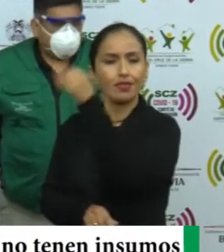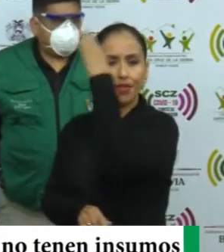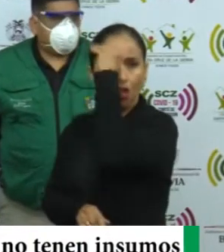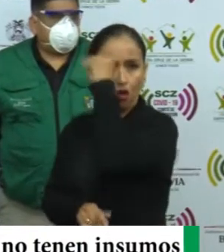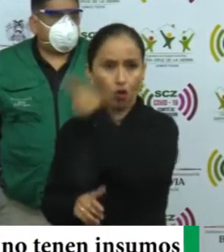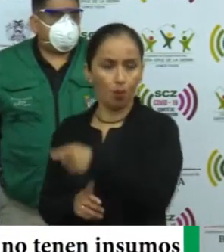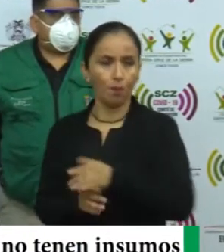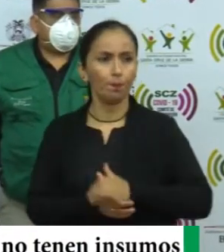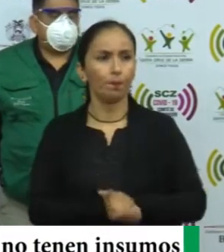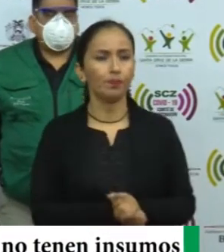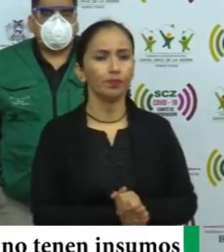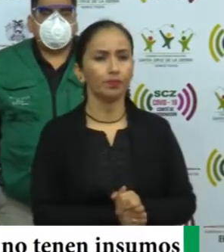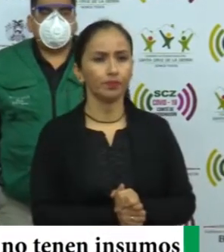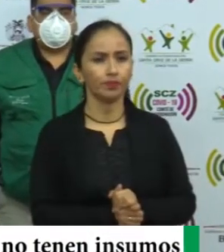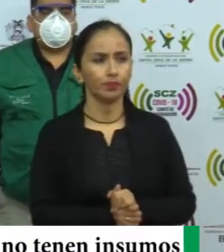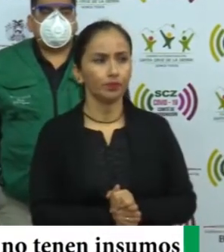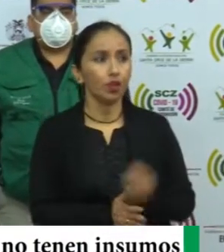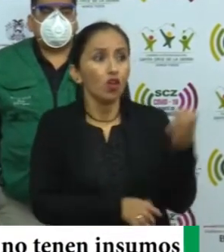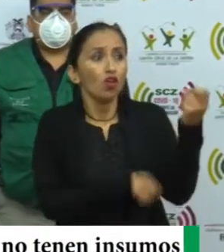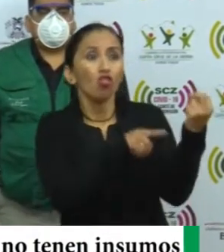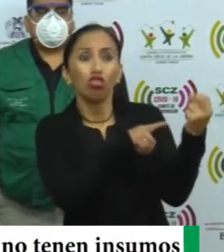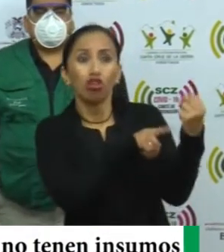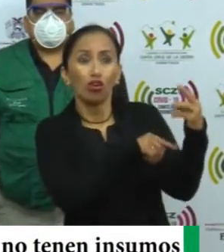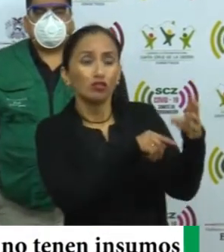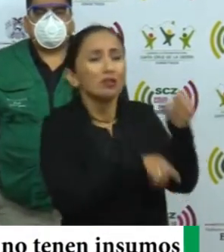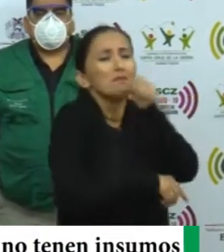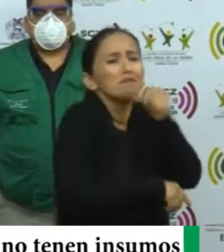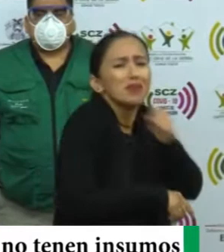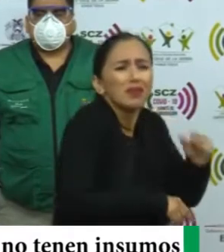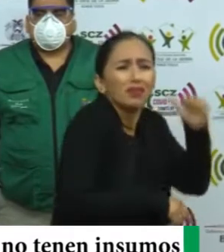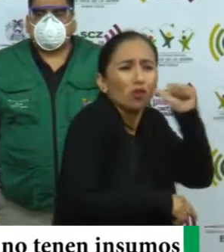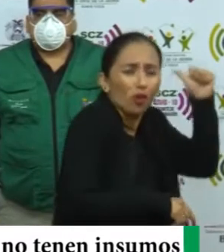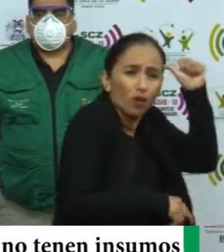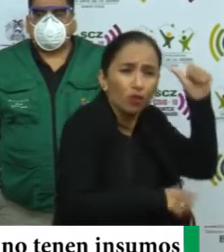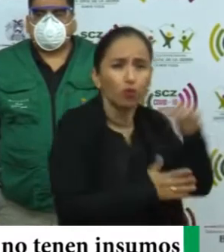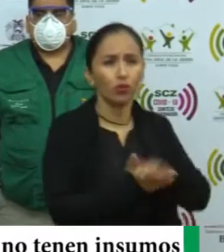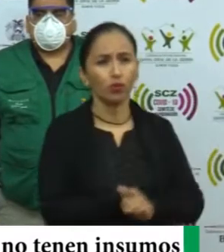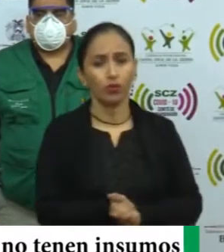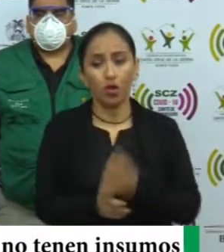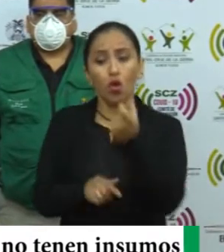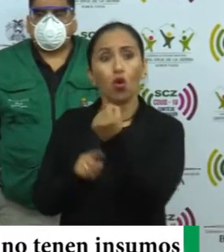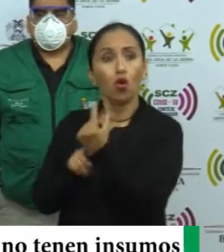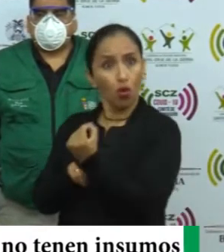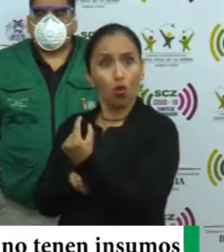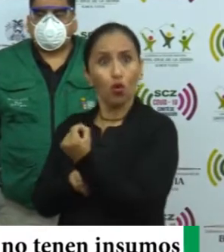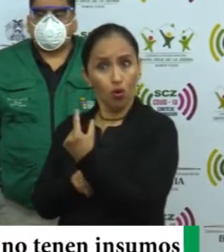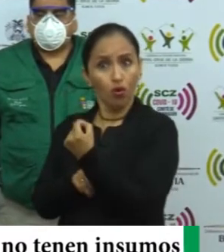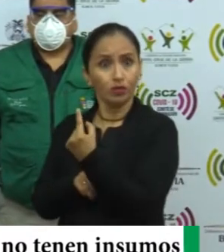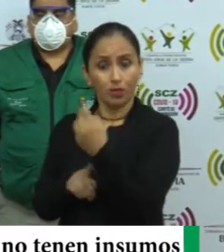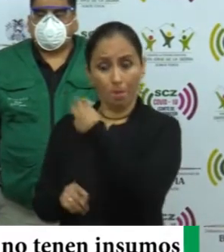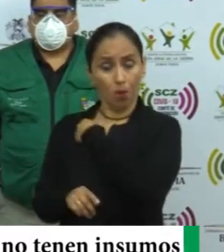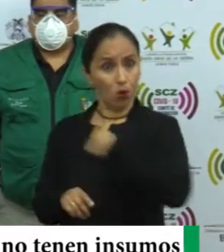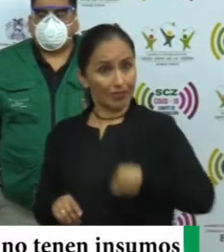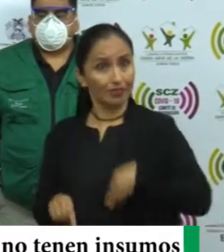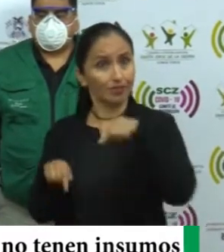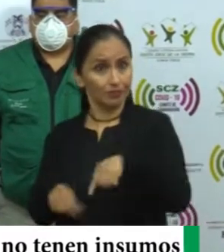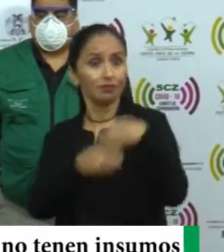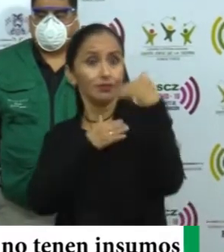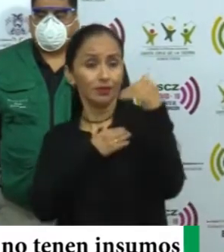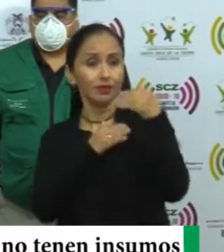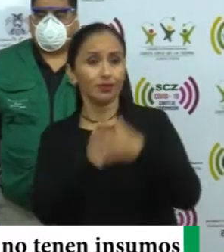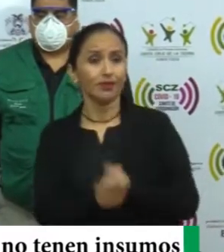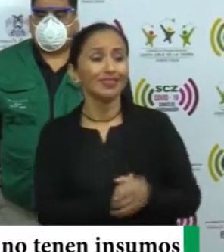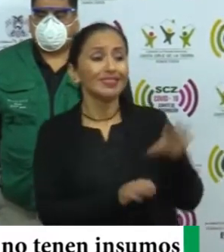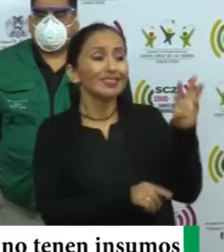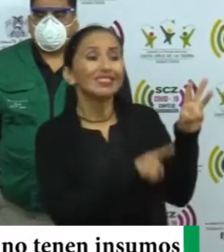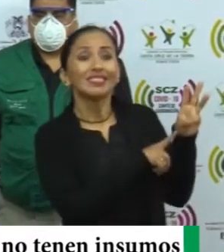masculinos, 12 mayores de 60 años, 11 del municipio de Santa Cruz